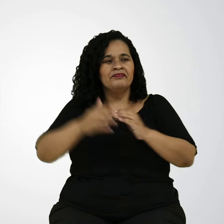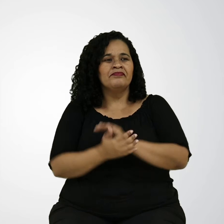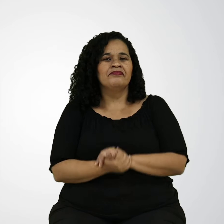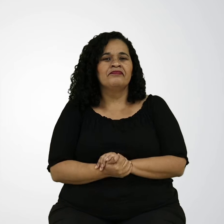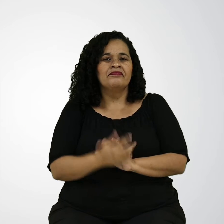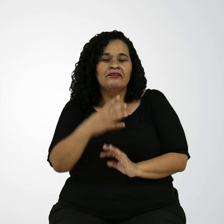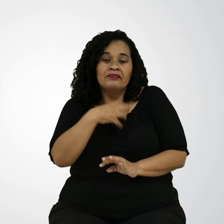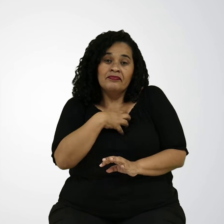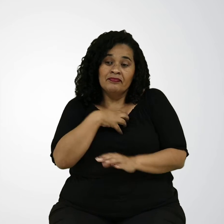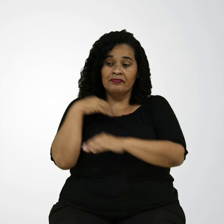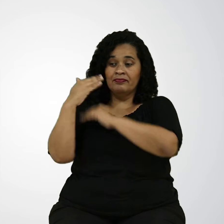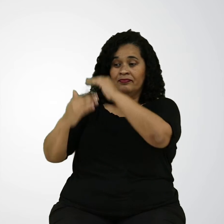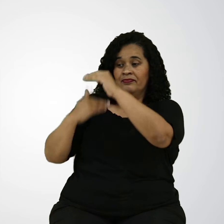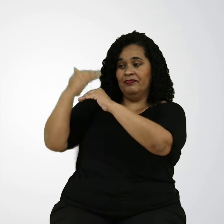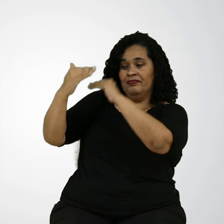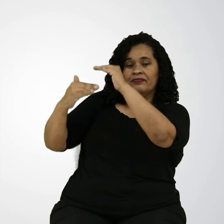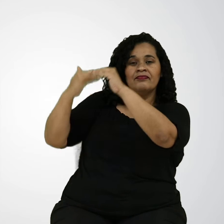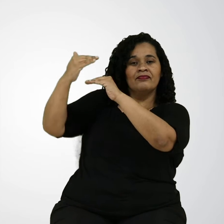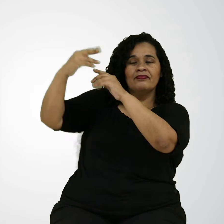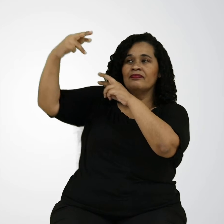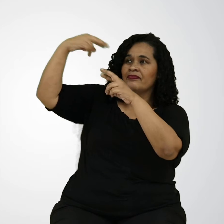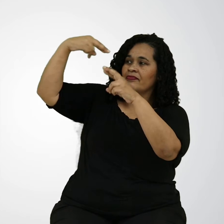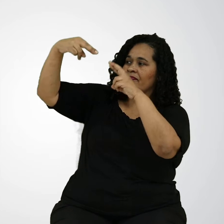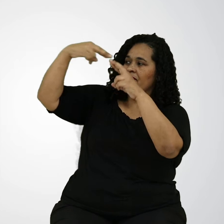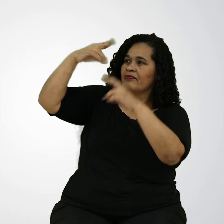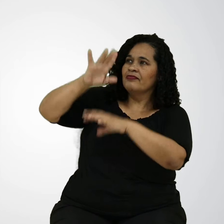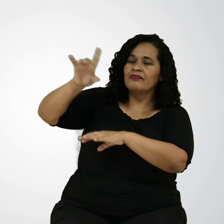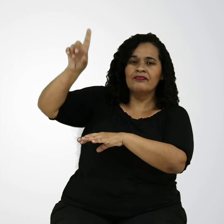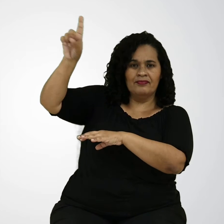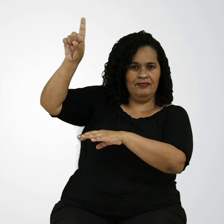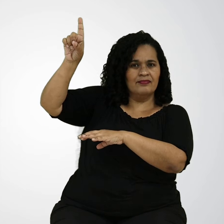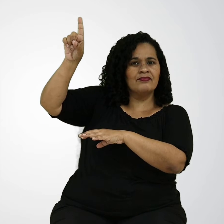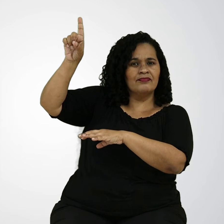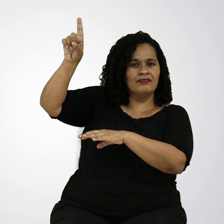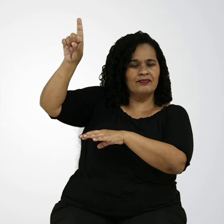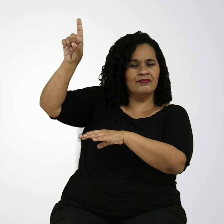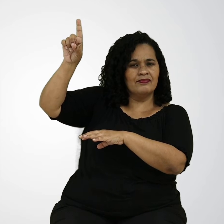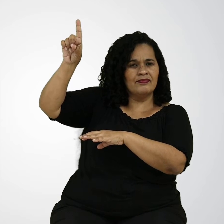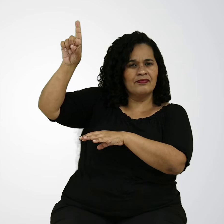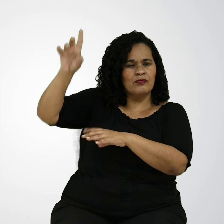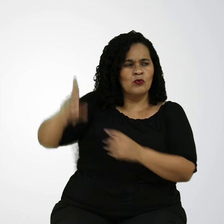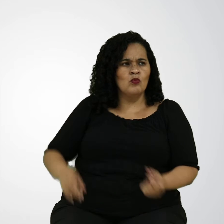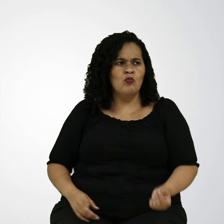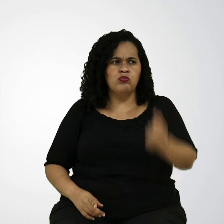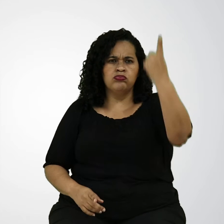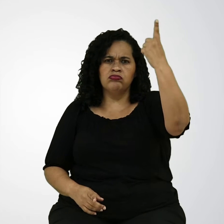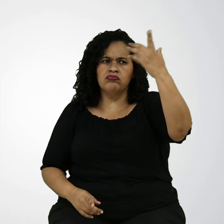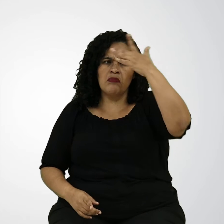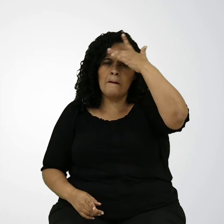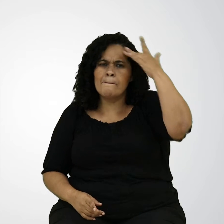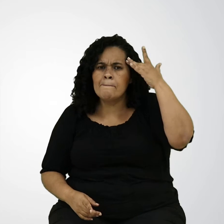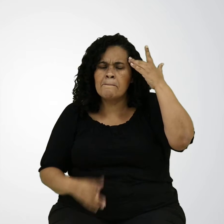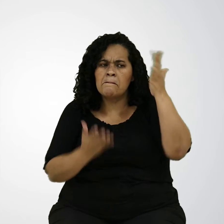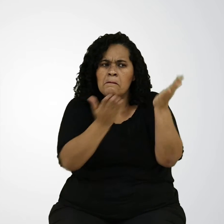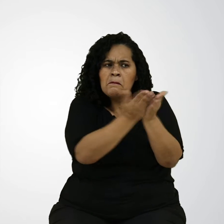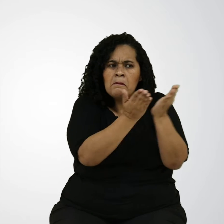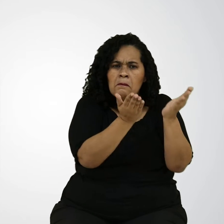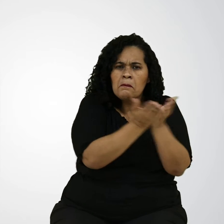nós desenvolvermos relacionamento com Deus. Então, de fato, é impensado, é estranho pensar em um cristão